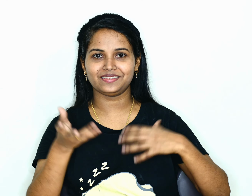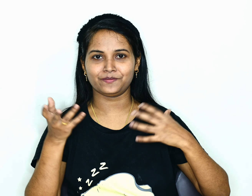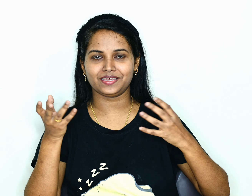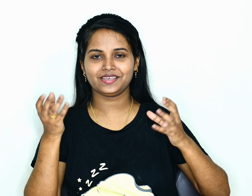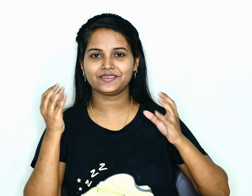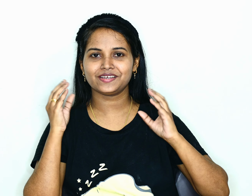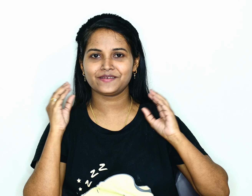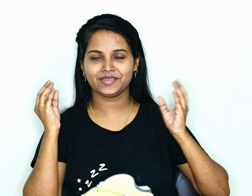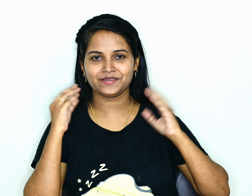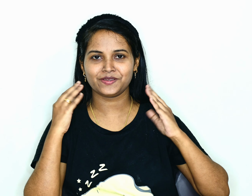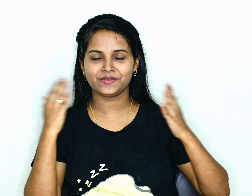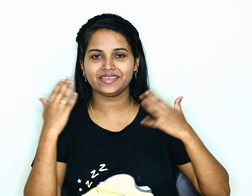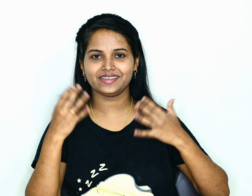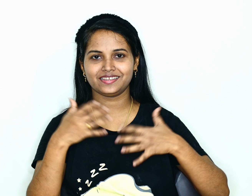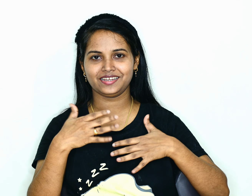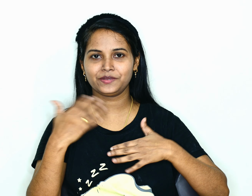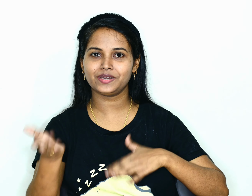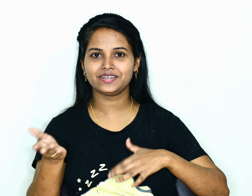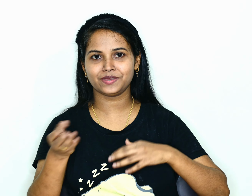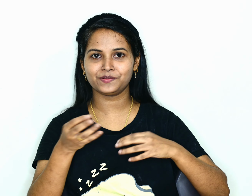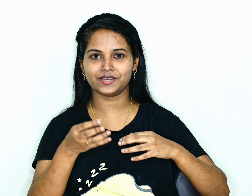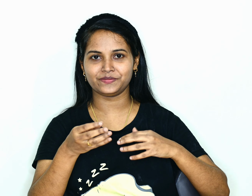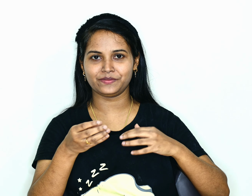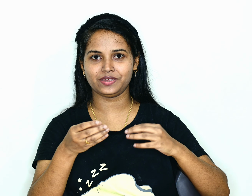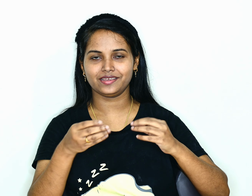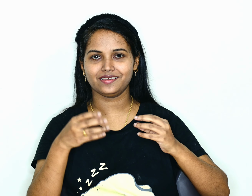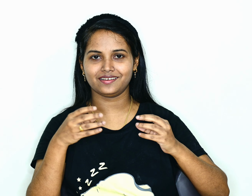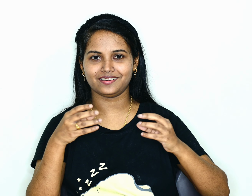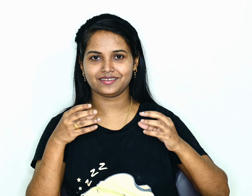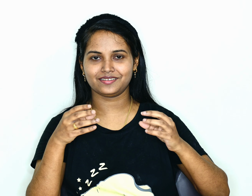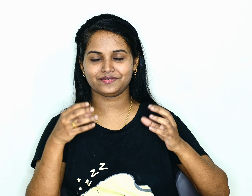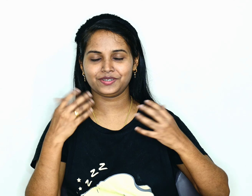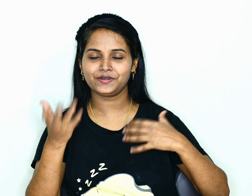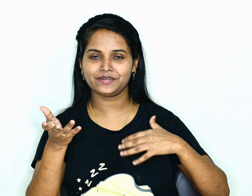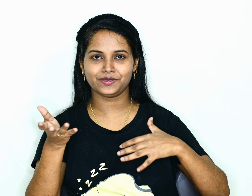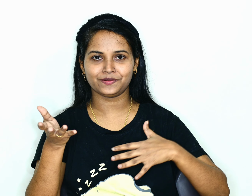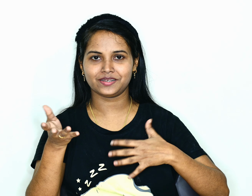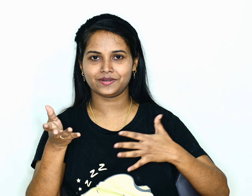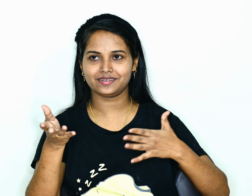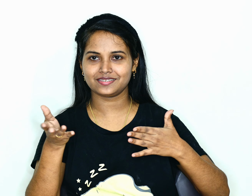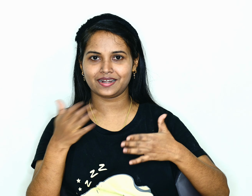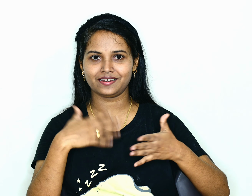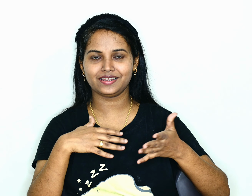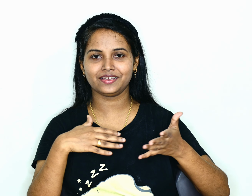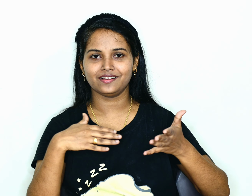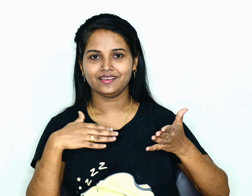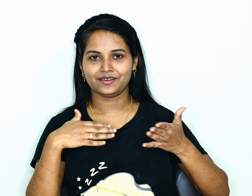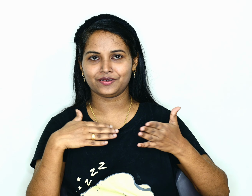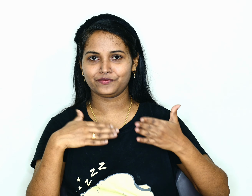थी मैं कि हमेशा मन में यही था कि ड्यू डेट में ही होगा बेबी, ड्यू डेट में ही होगा, बट सडनली वो